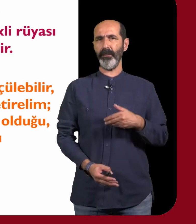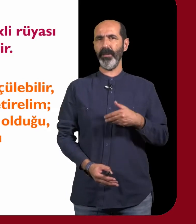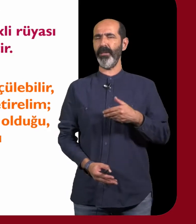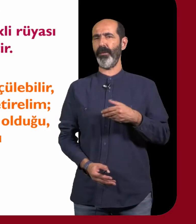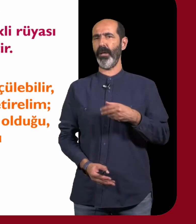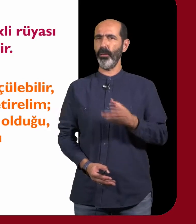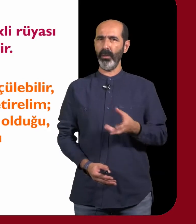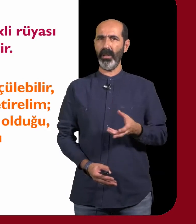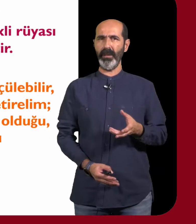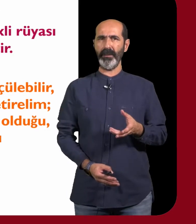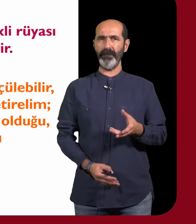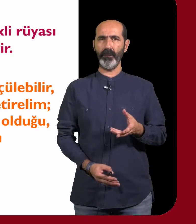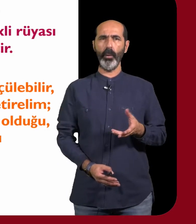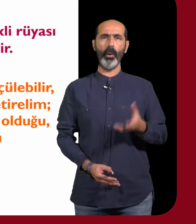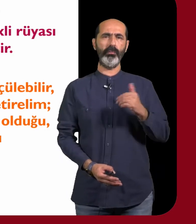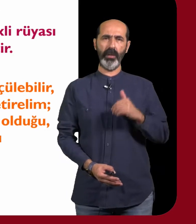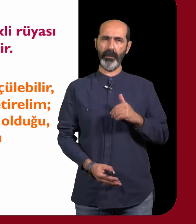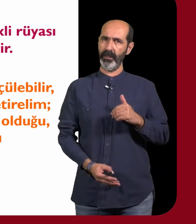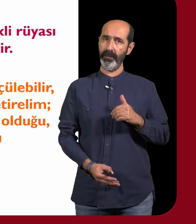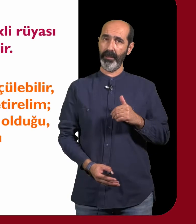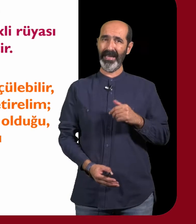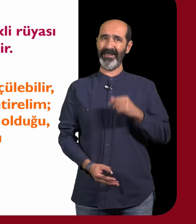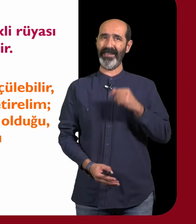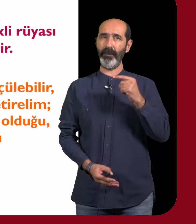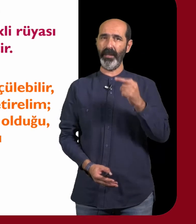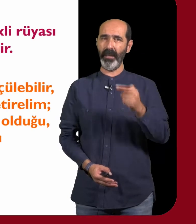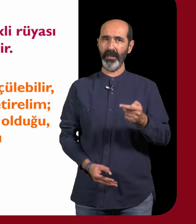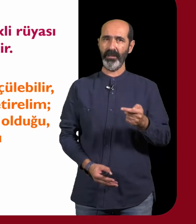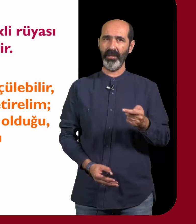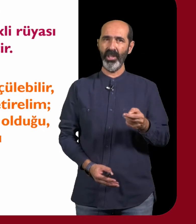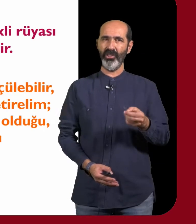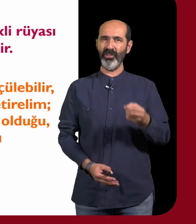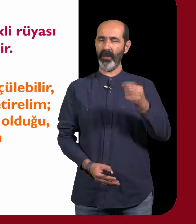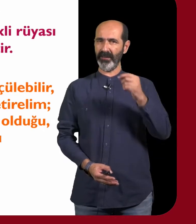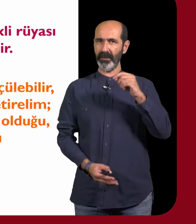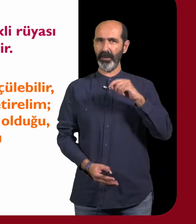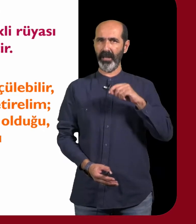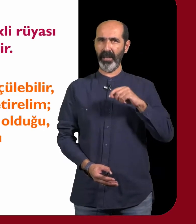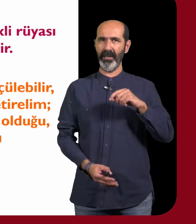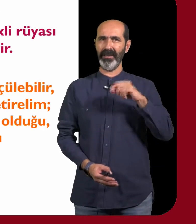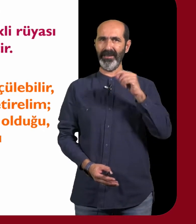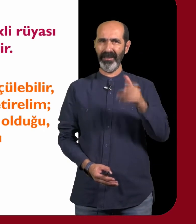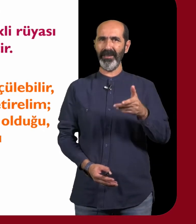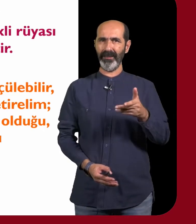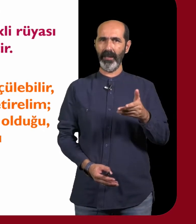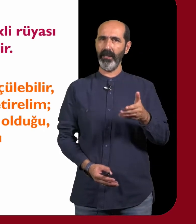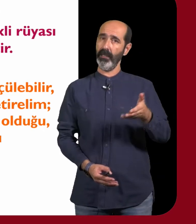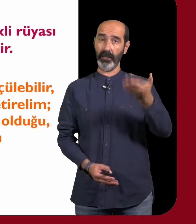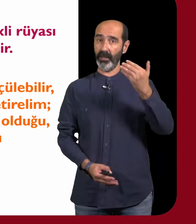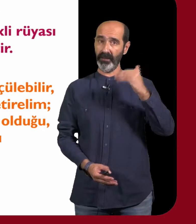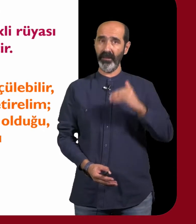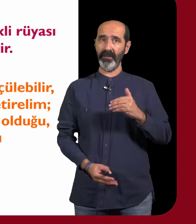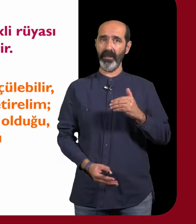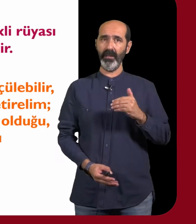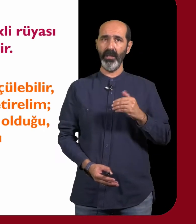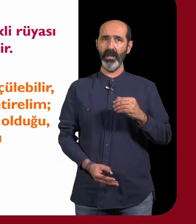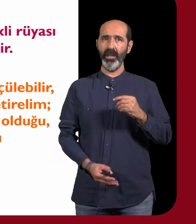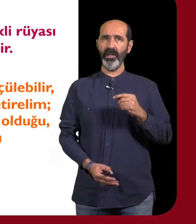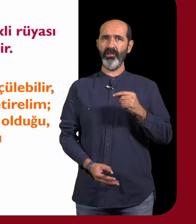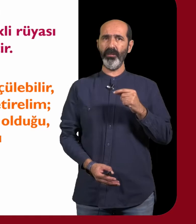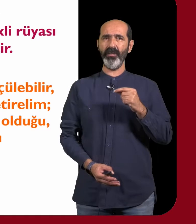zaman bir defa görülebilir ölçülebilir hesaplanabilir şematik bir hale getirirse ya da